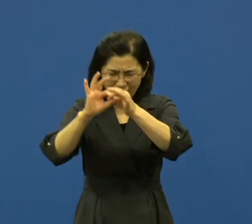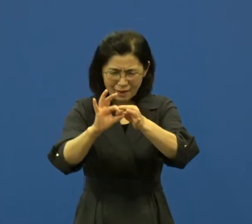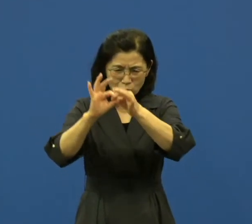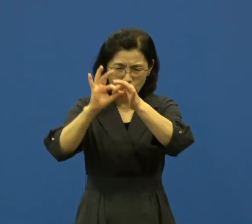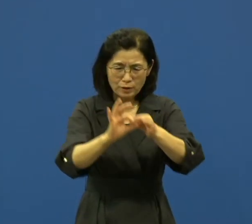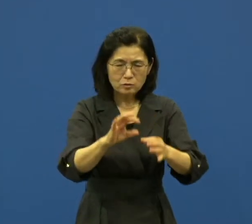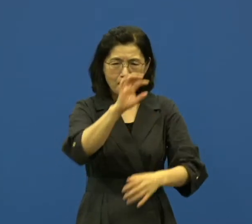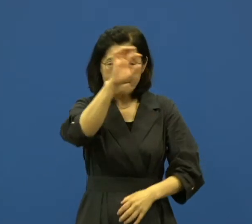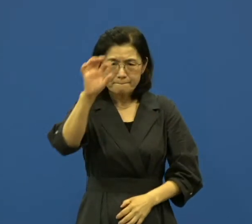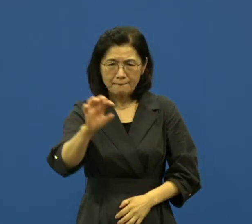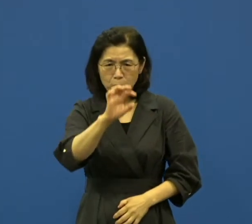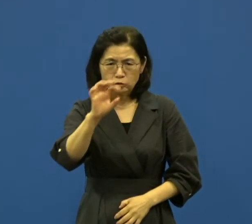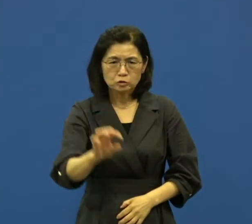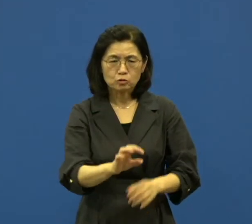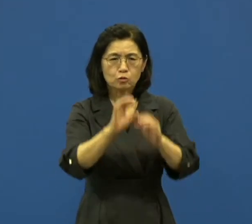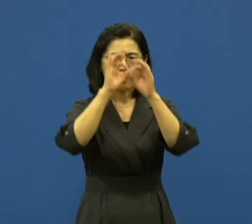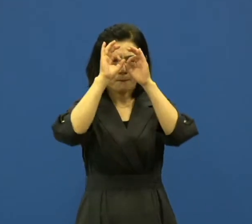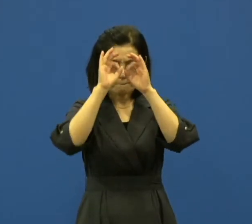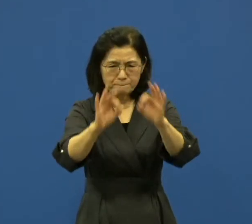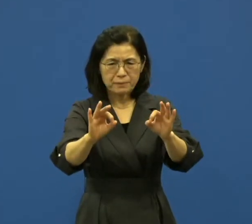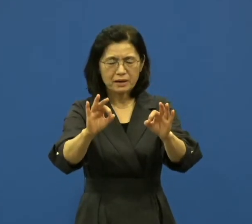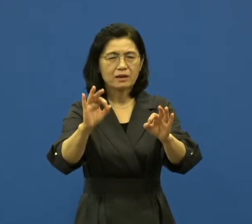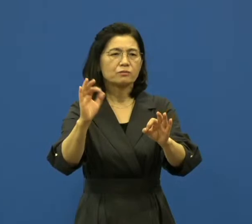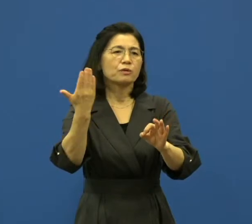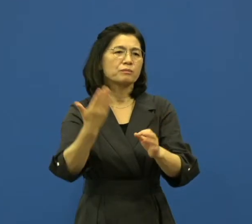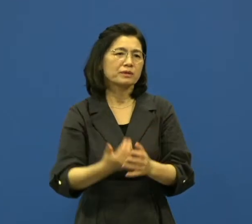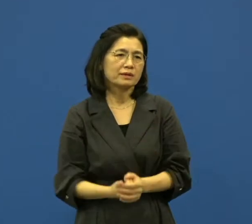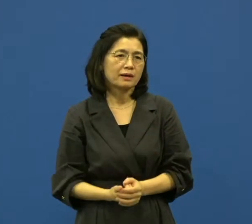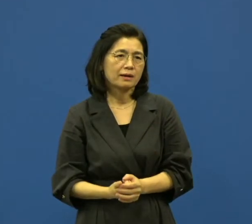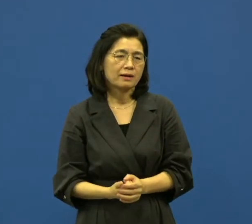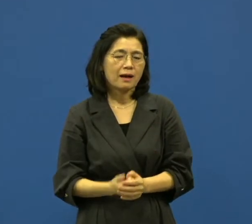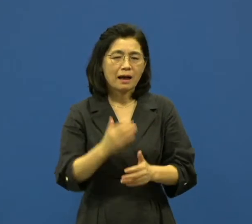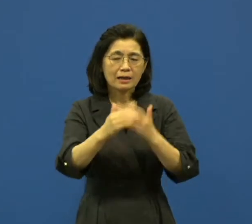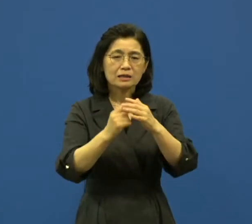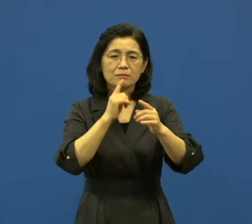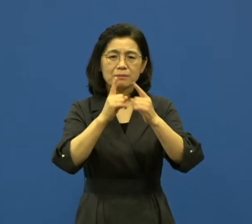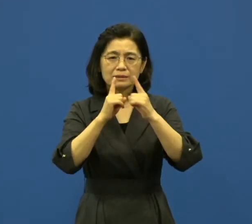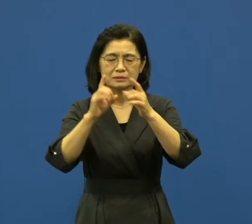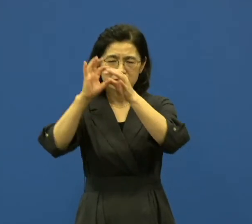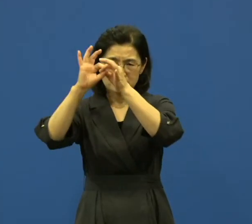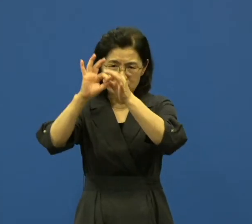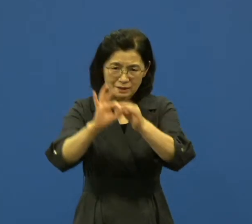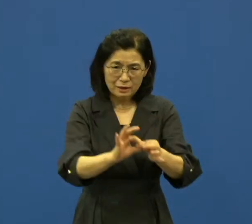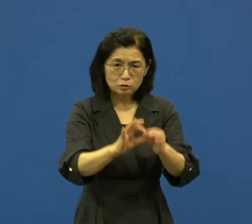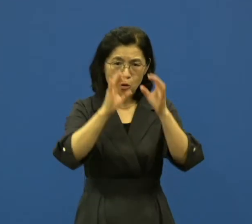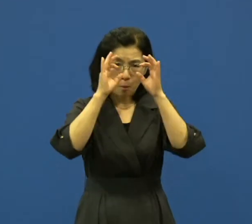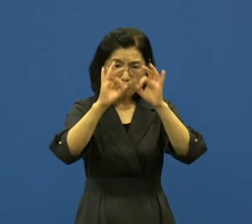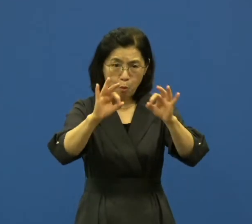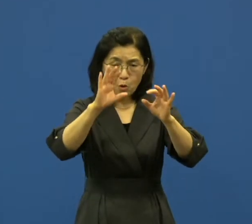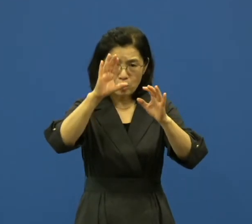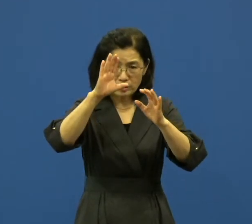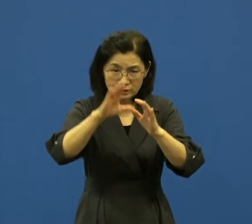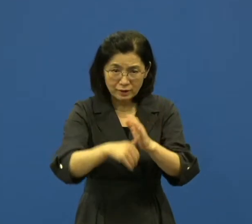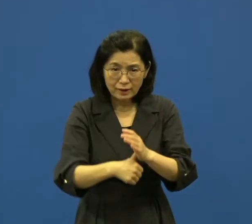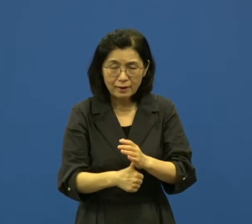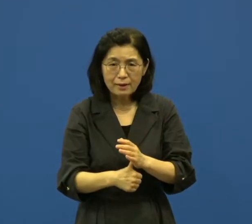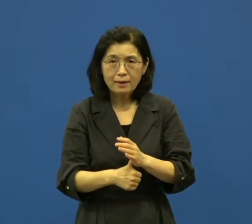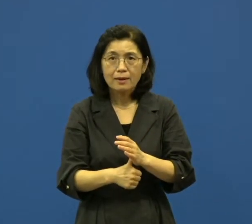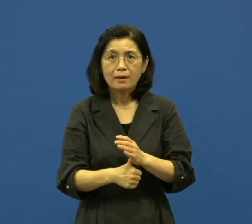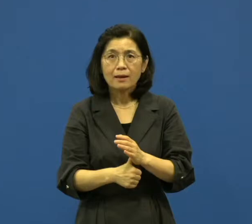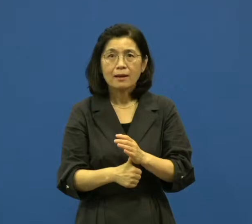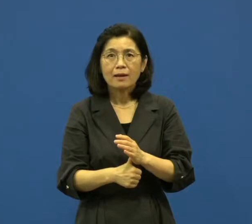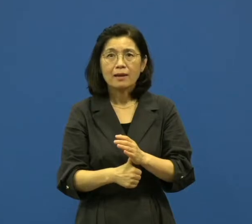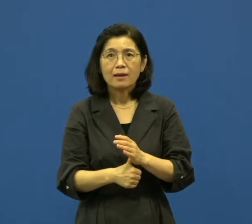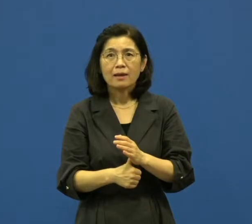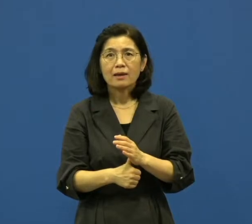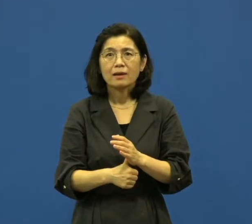말씀을 계속적으로 듣는 자가 믿음이 자라는 것입니다. 하나님의 말씀을 들을 때 하나님의 말씀을 통하여